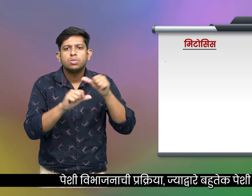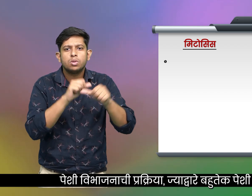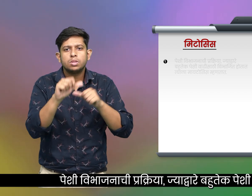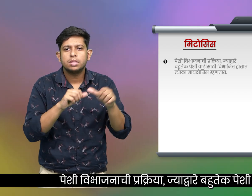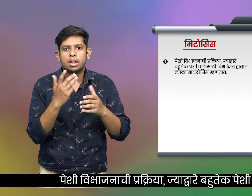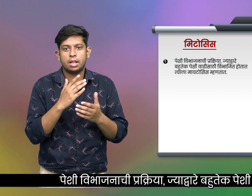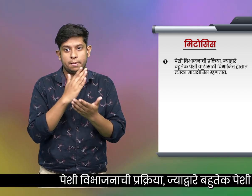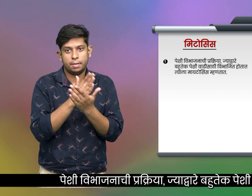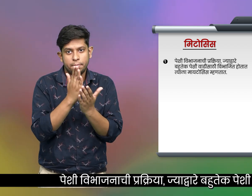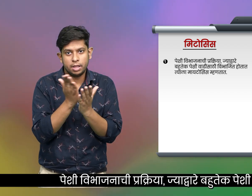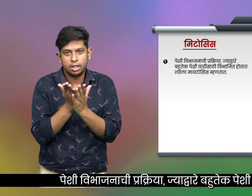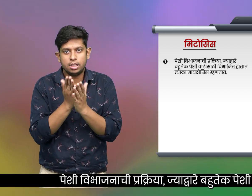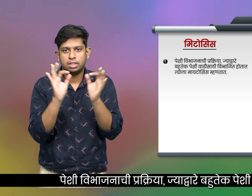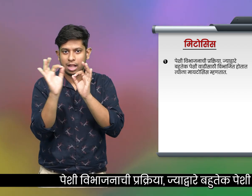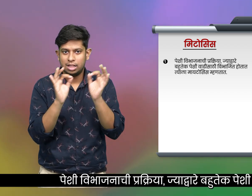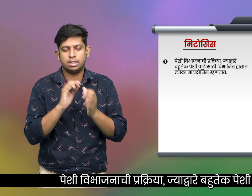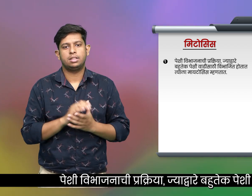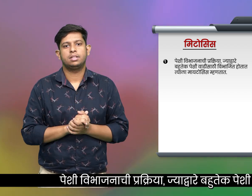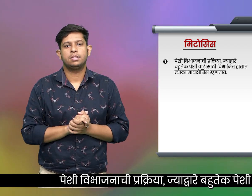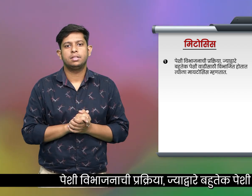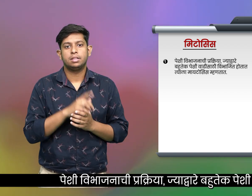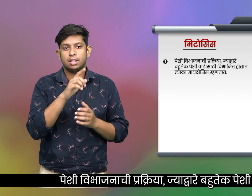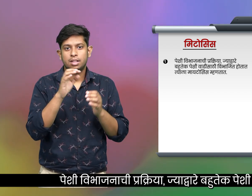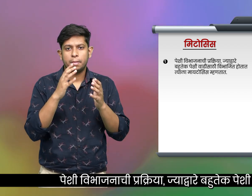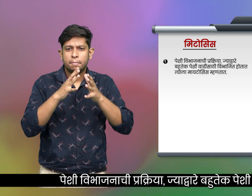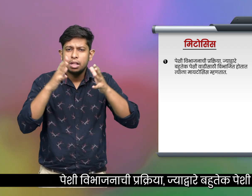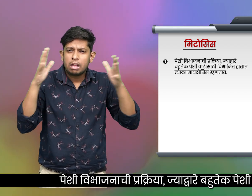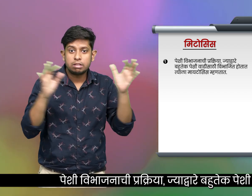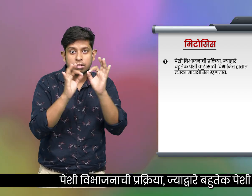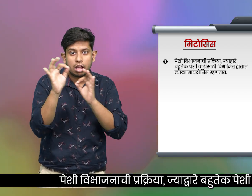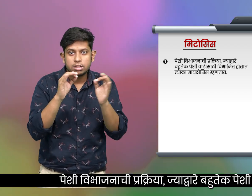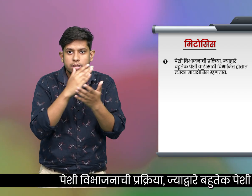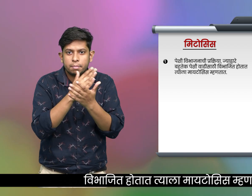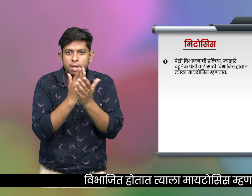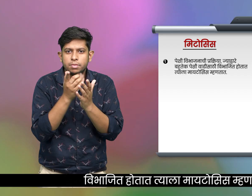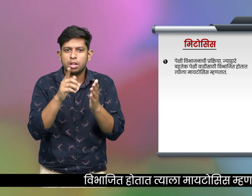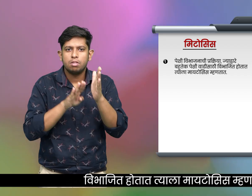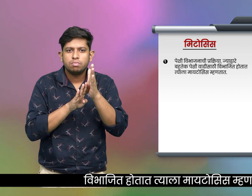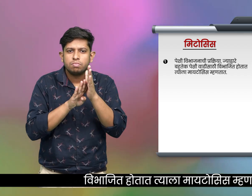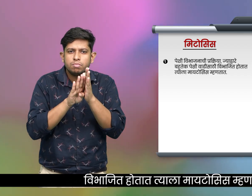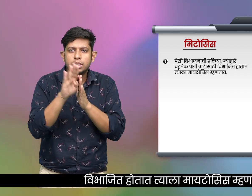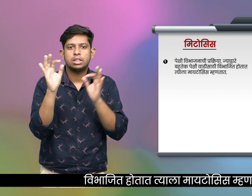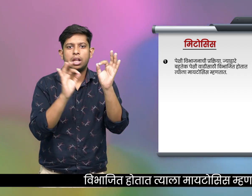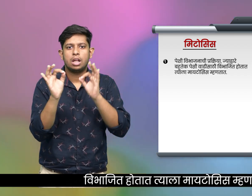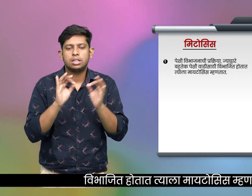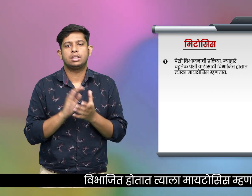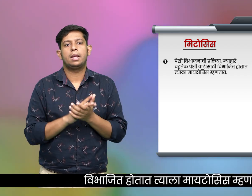पेशी विभाजनाची प्रक्रिया ज्याद्वारे बहुतेक पेशी वाढीसाठी विभाजित होते त्याला मायटोसिस